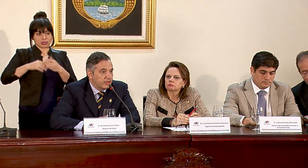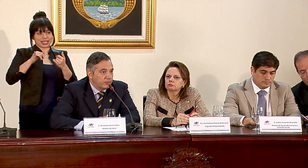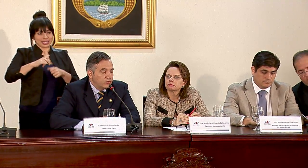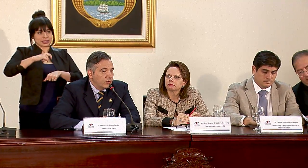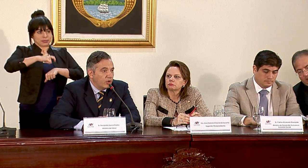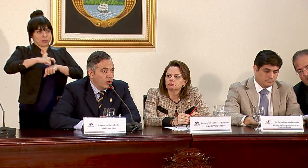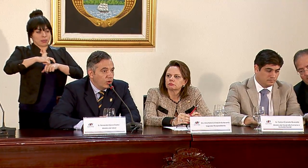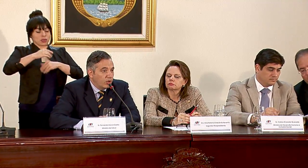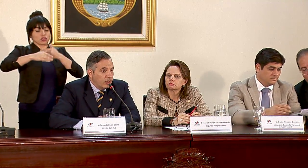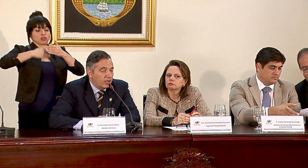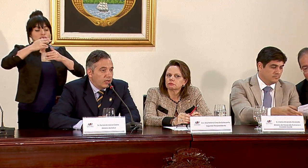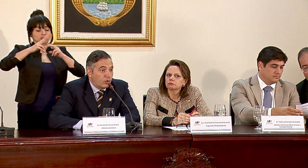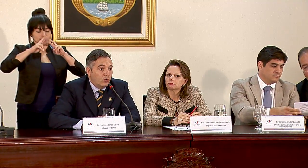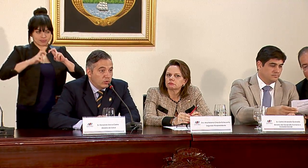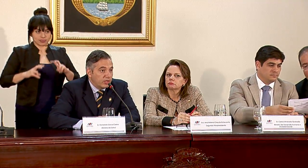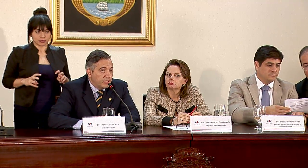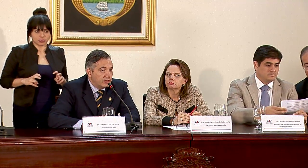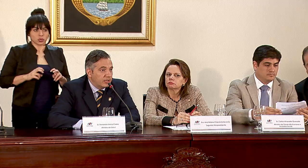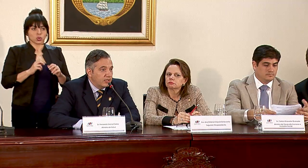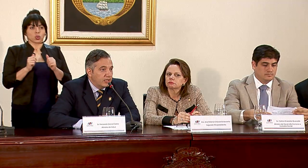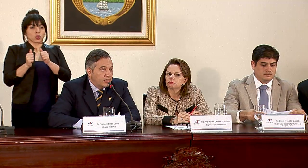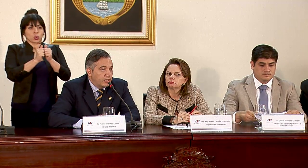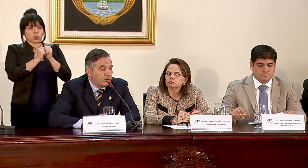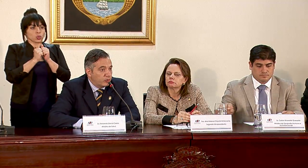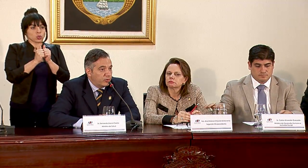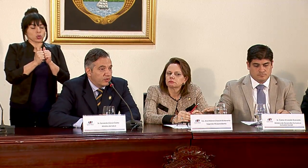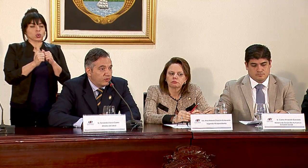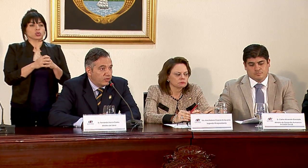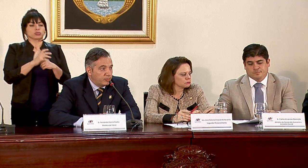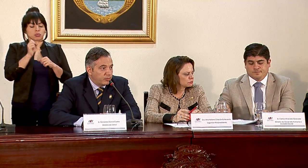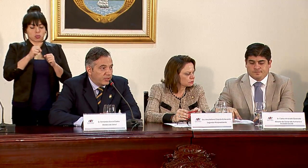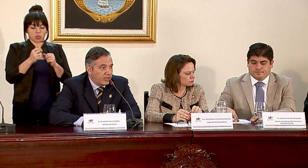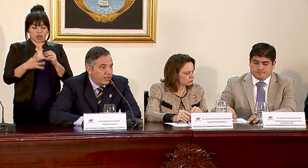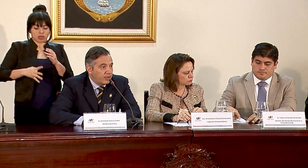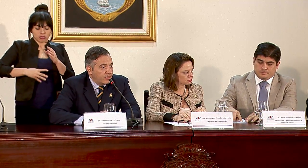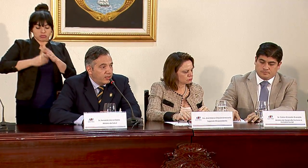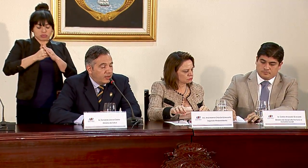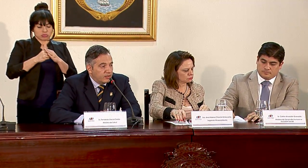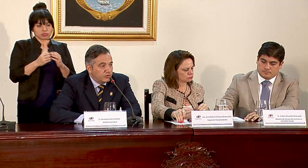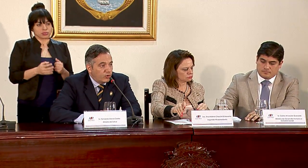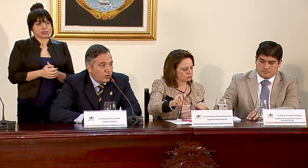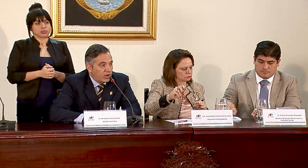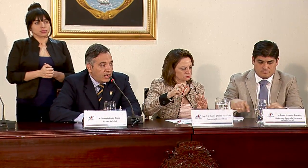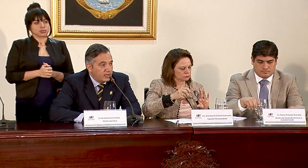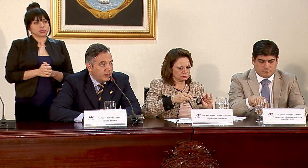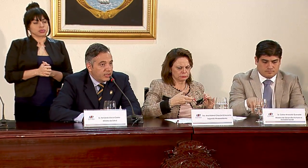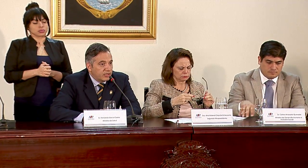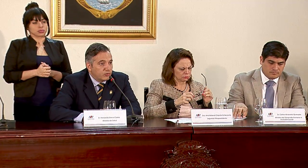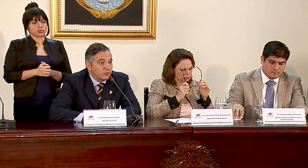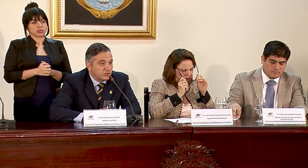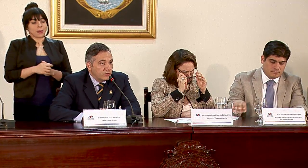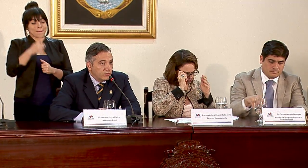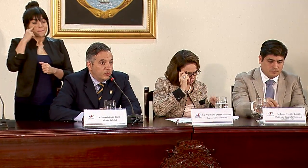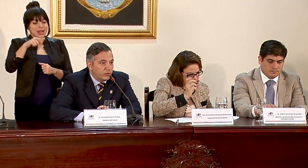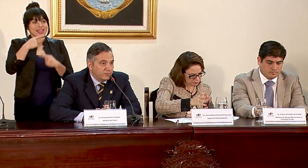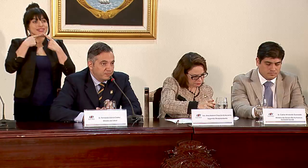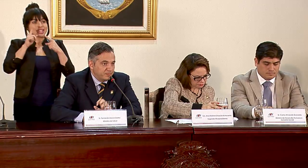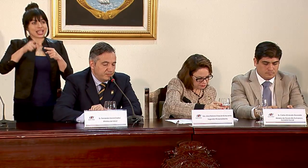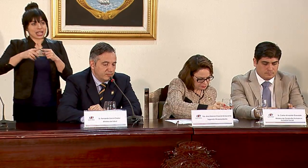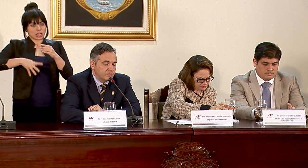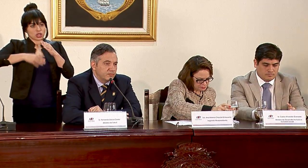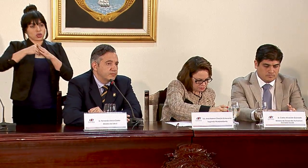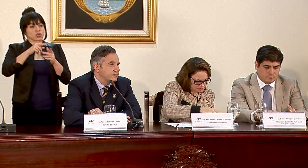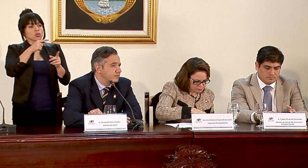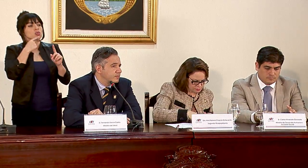analizaremos conjuntamente la incorporación y la apropiada adición al decreto en cuestión, ¿cómo no?